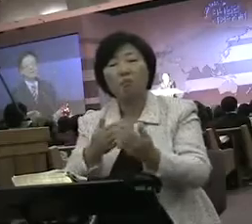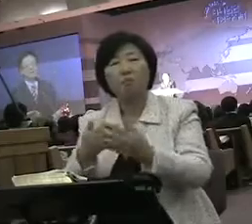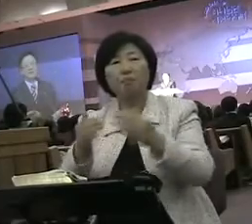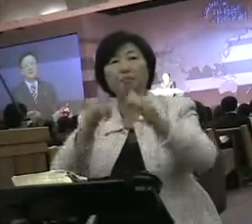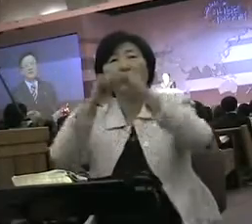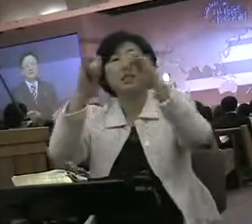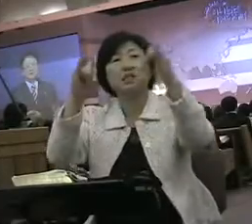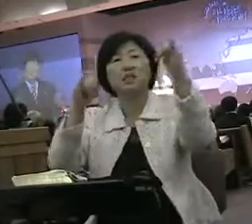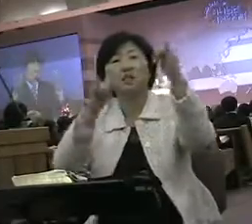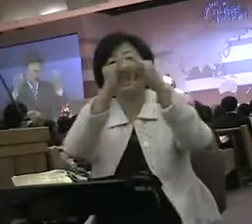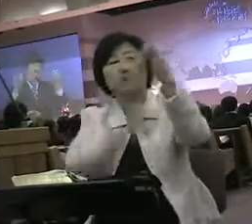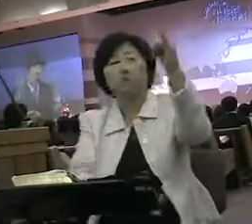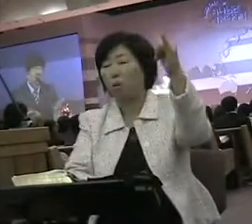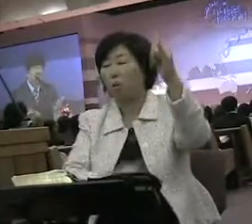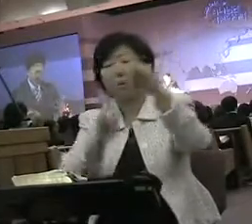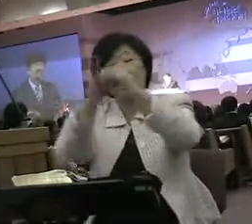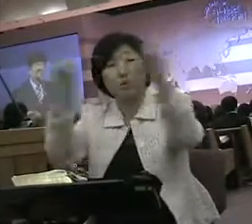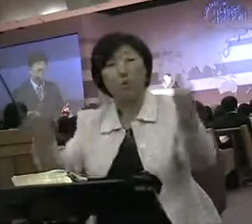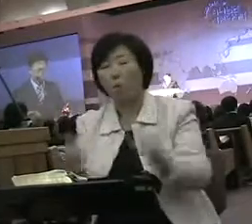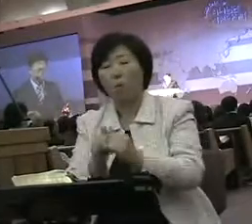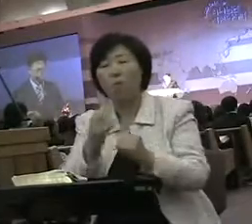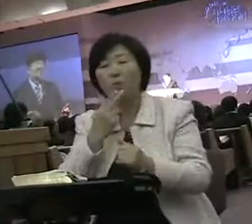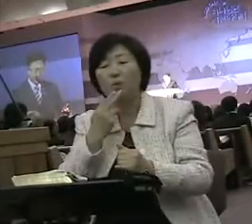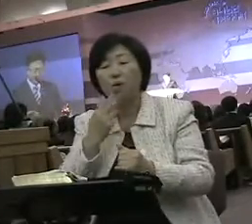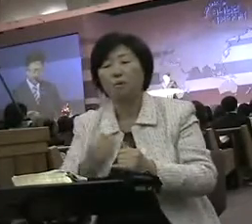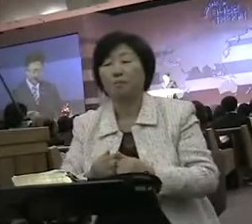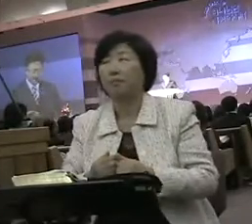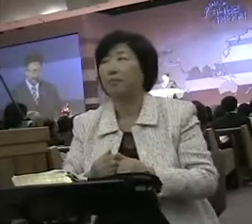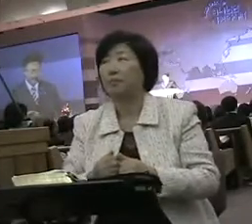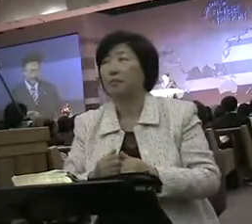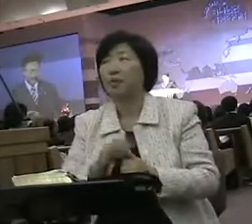없습니다. 그러나 우리는 뭘 하고 있습니까?